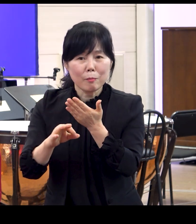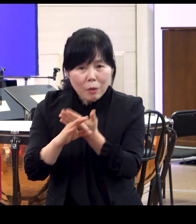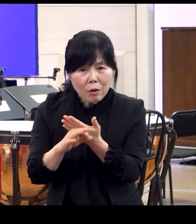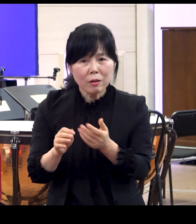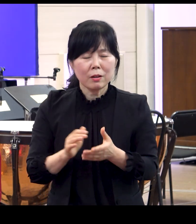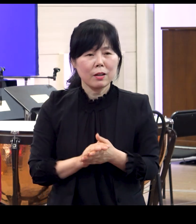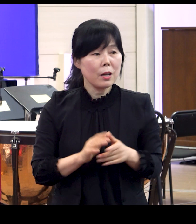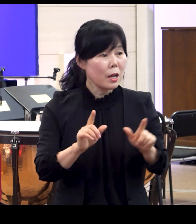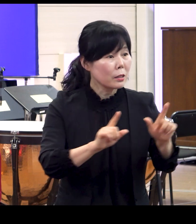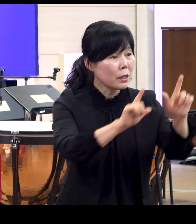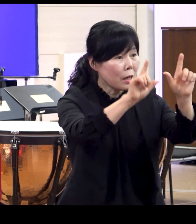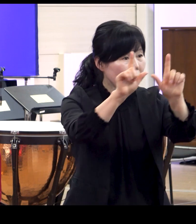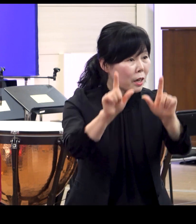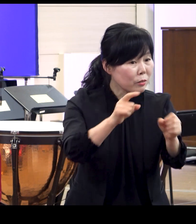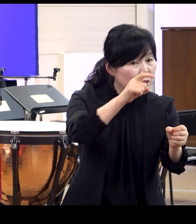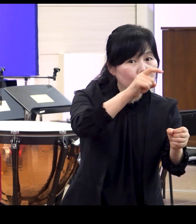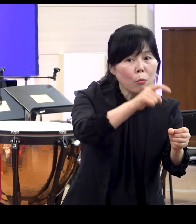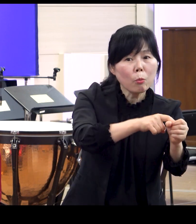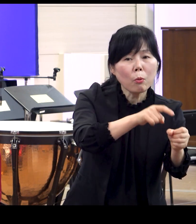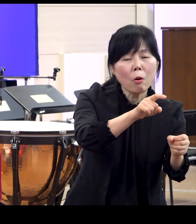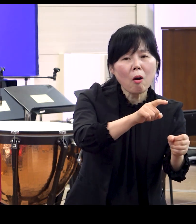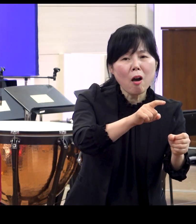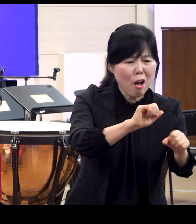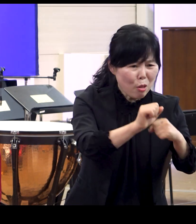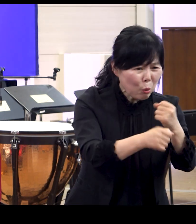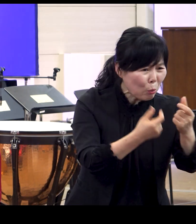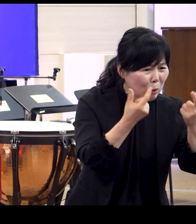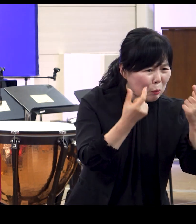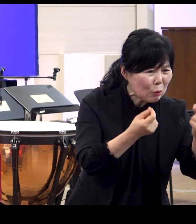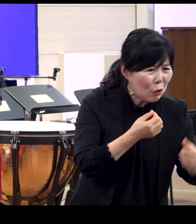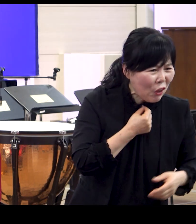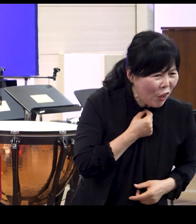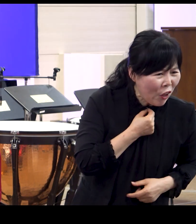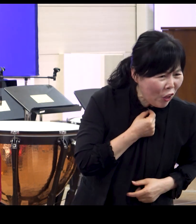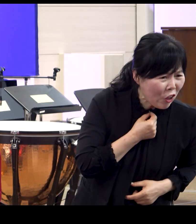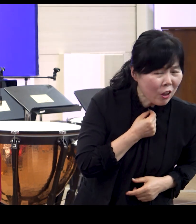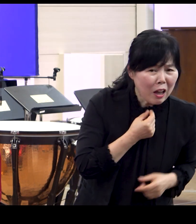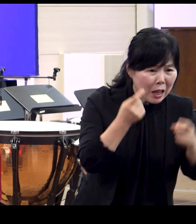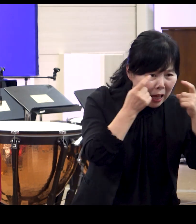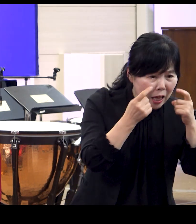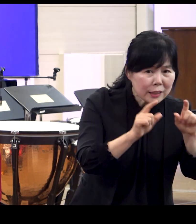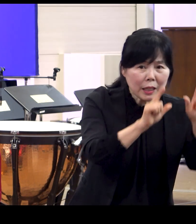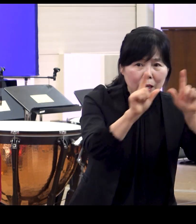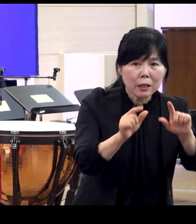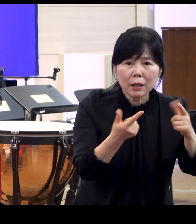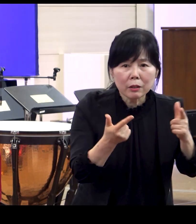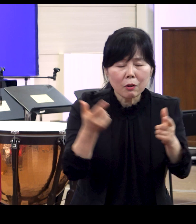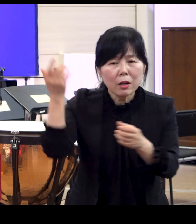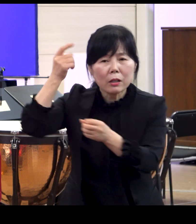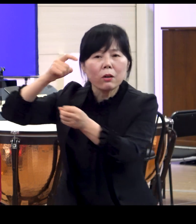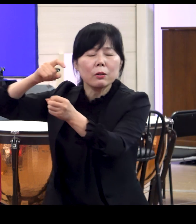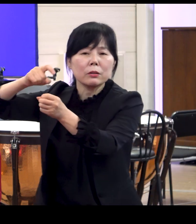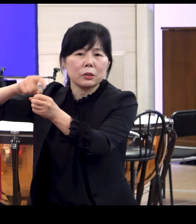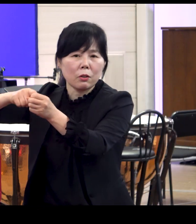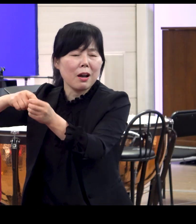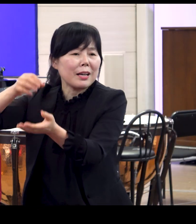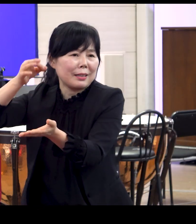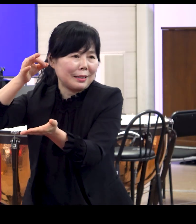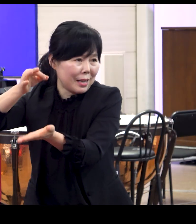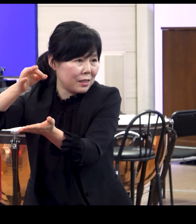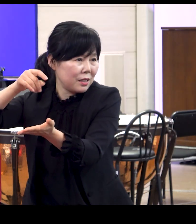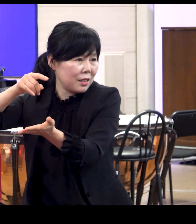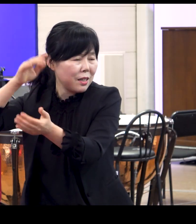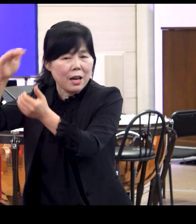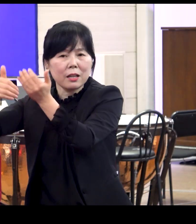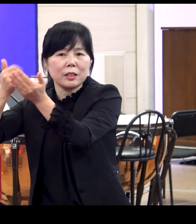한다면요, 살아가는 이유가 동물적인 본능이 아니라 영적인 가치, 하나님의